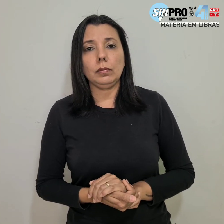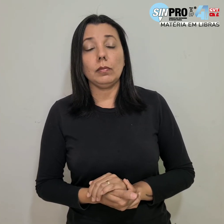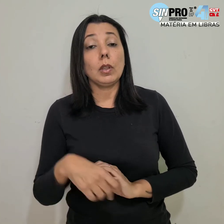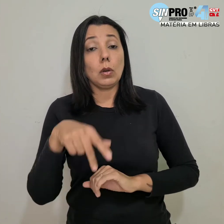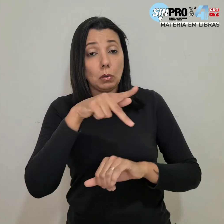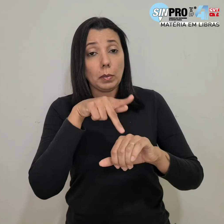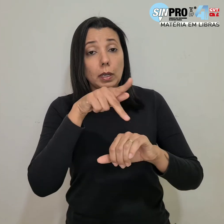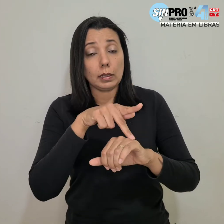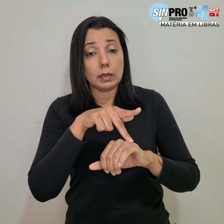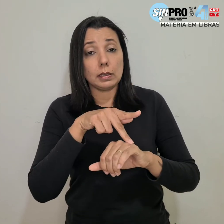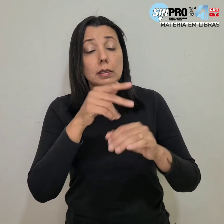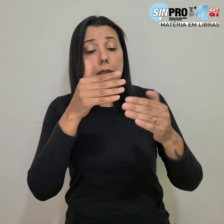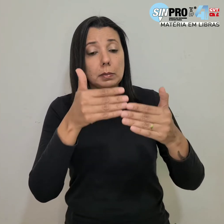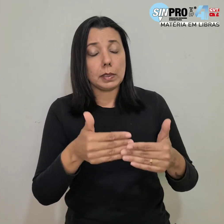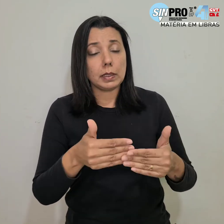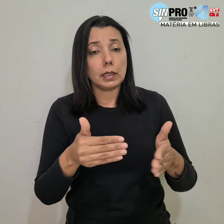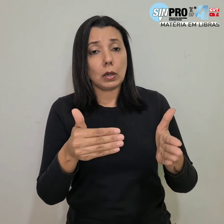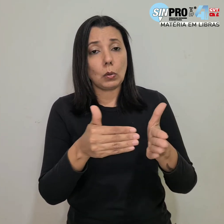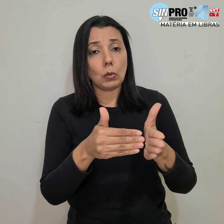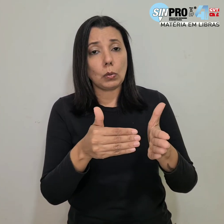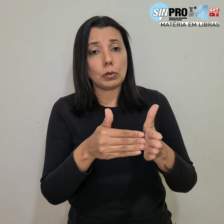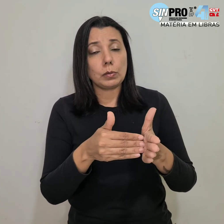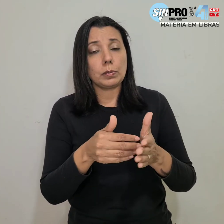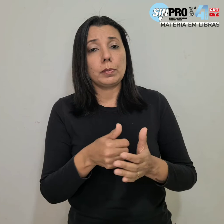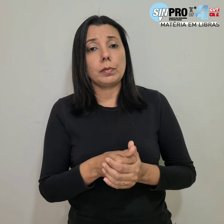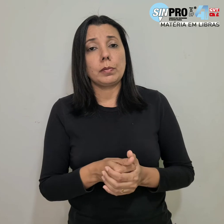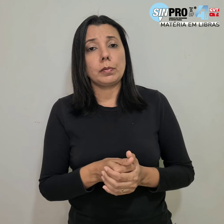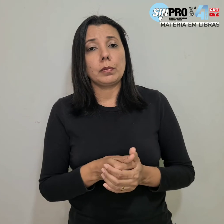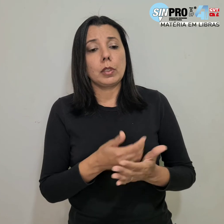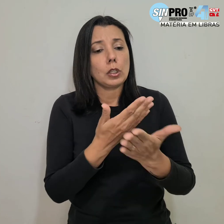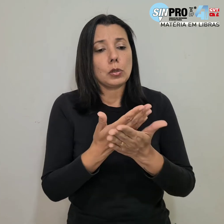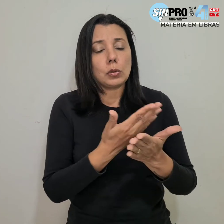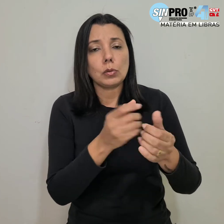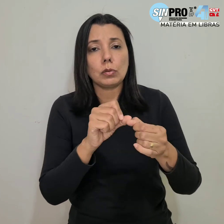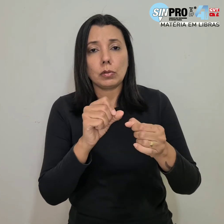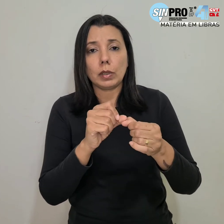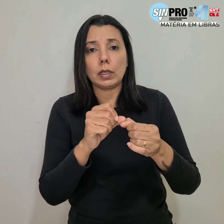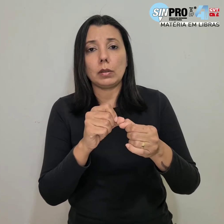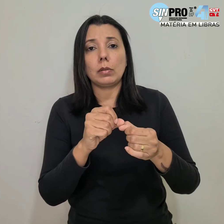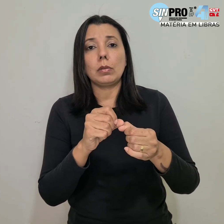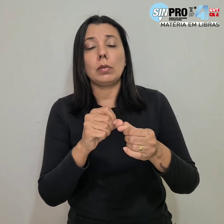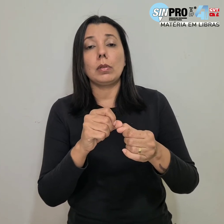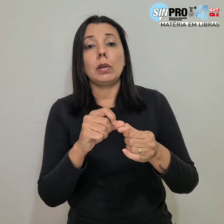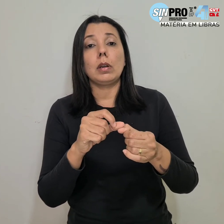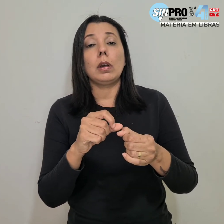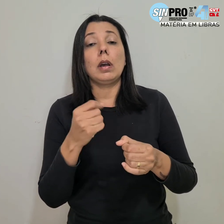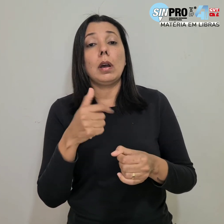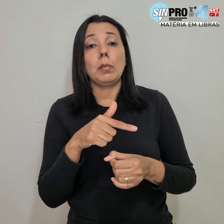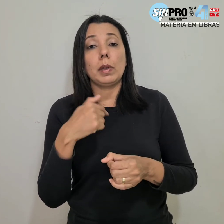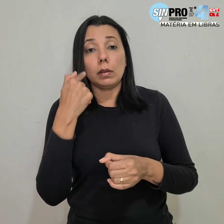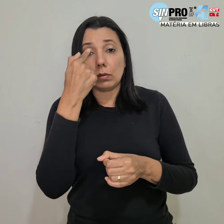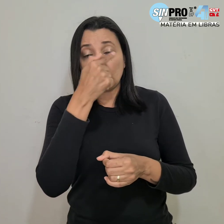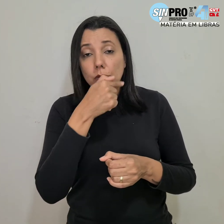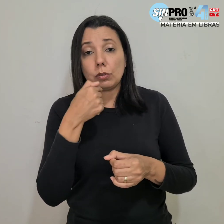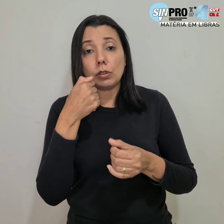O país conta, segundo o último levantamento feito ao meio-dia, com 103 mil